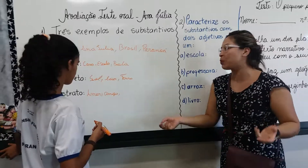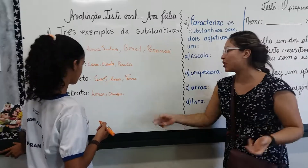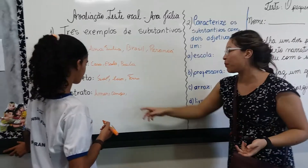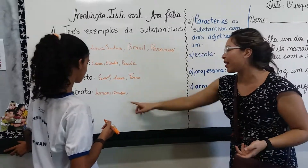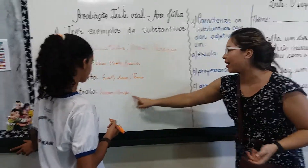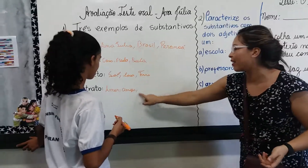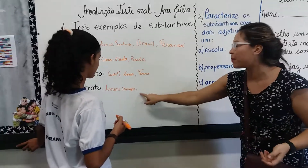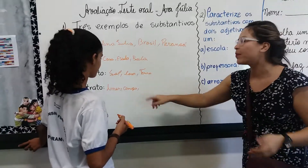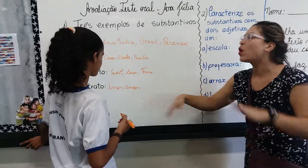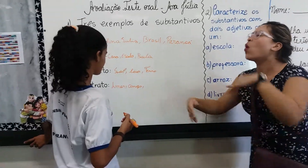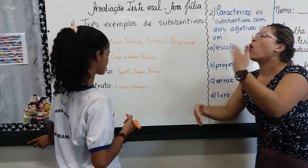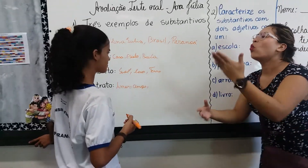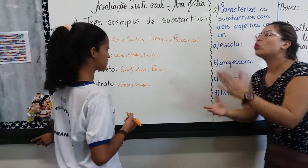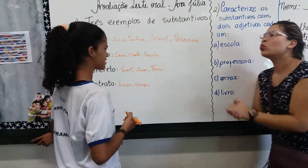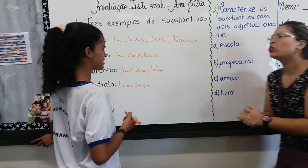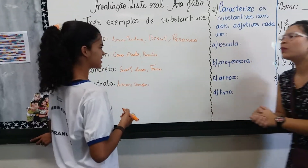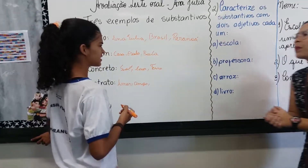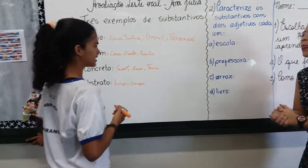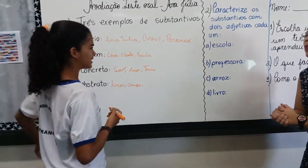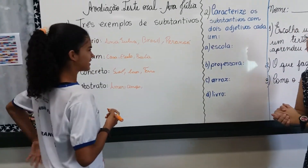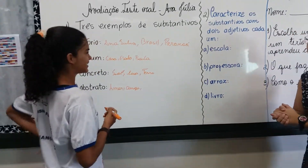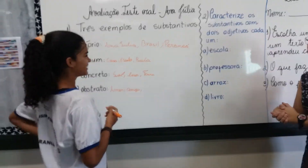resposta pra tá, ela. Tá, claro. É. Calma.